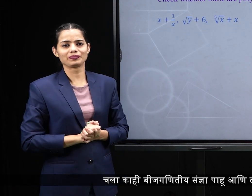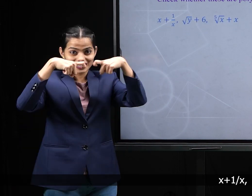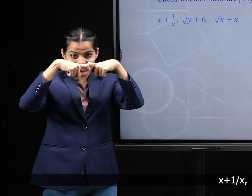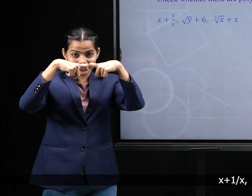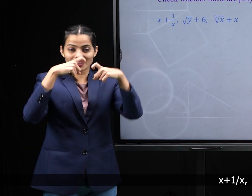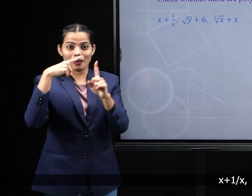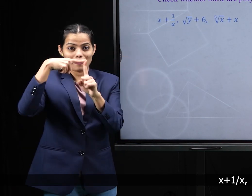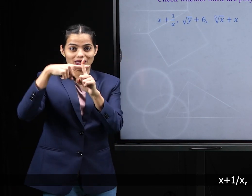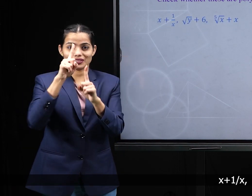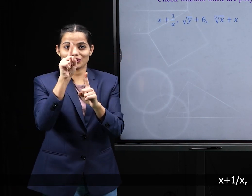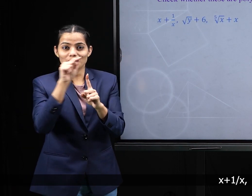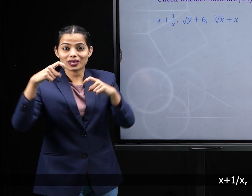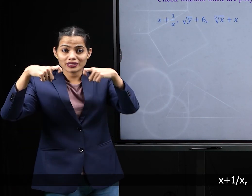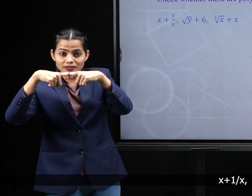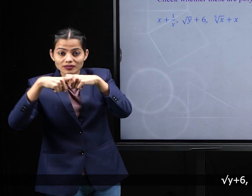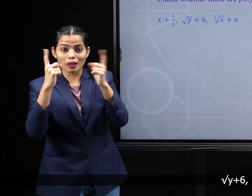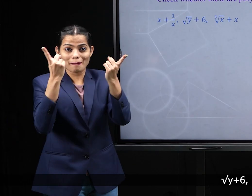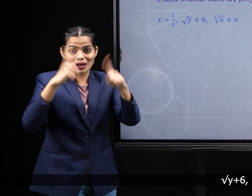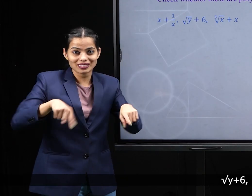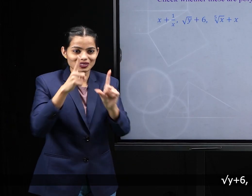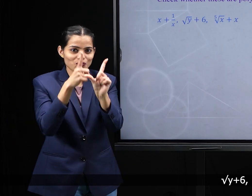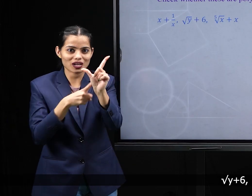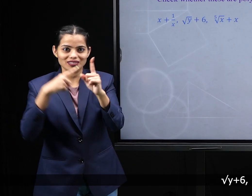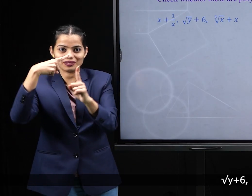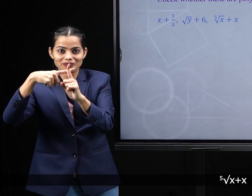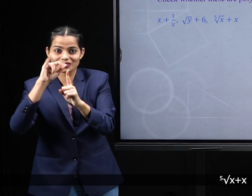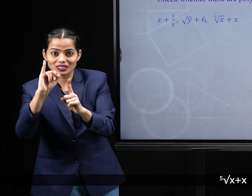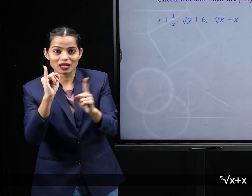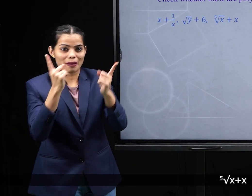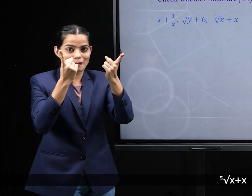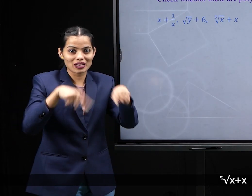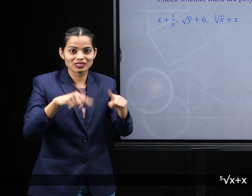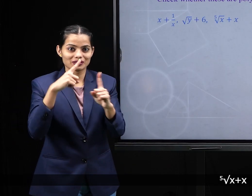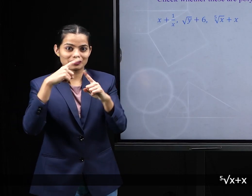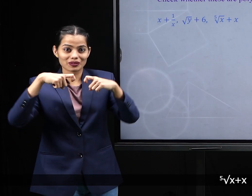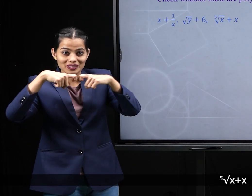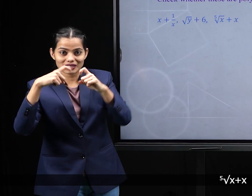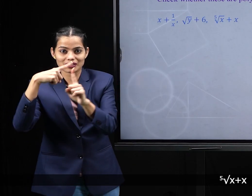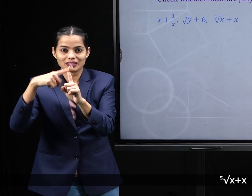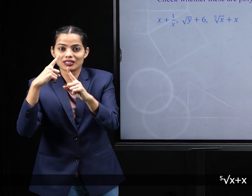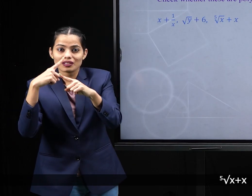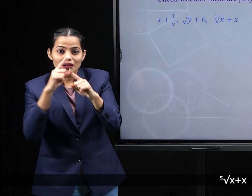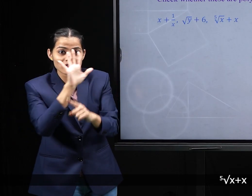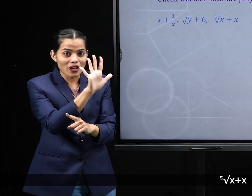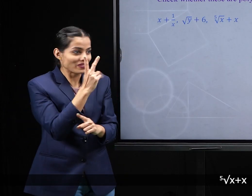प्लस 1 by x रूट y प्लस 6 5 रूट x प्लस x.